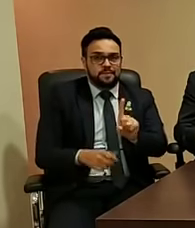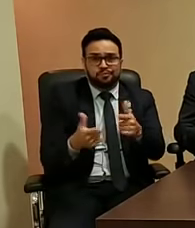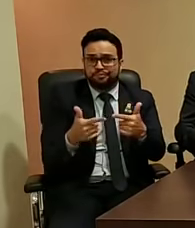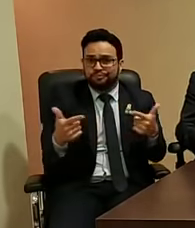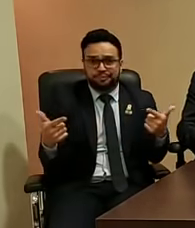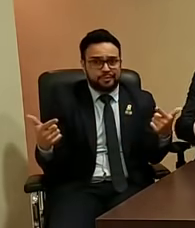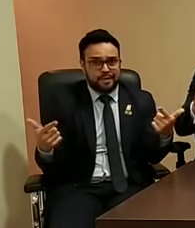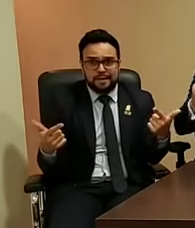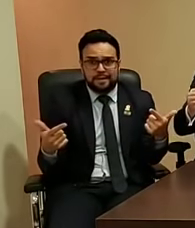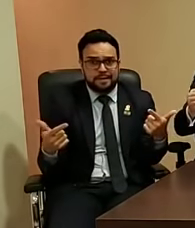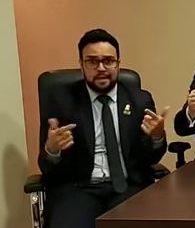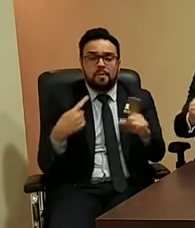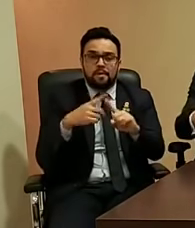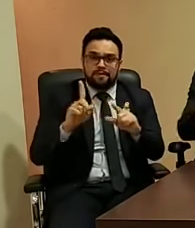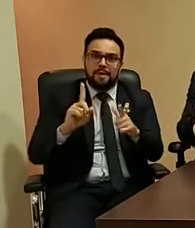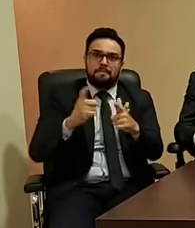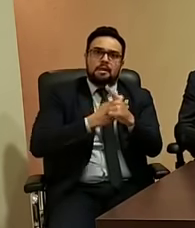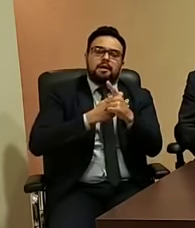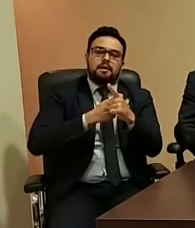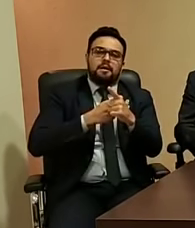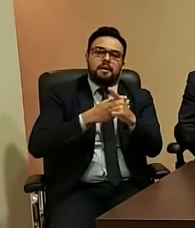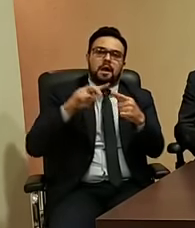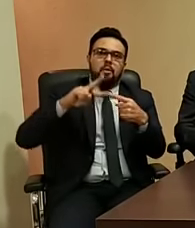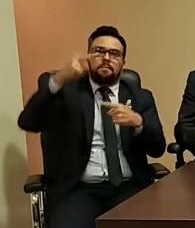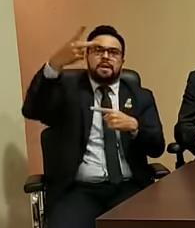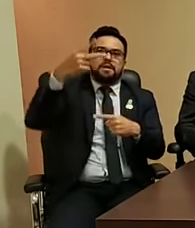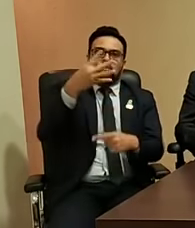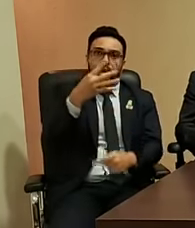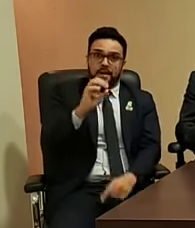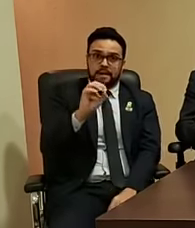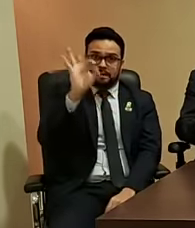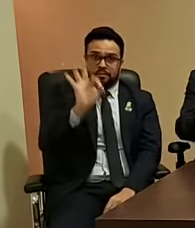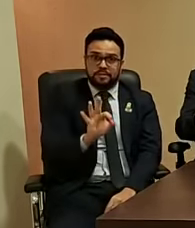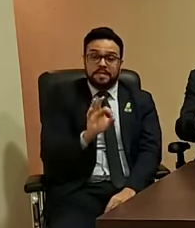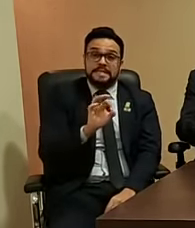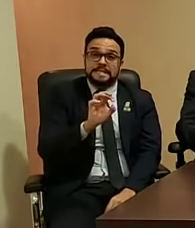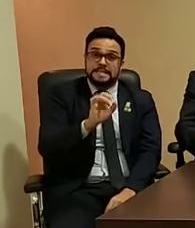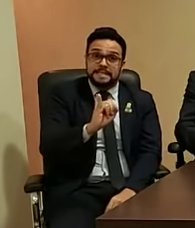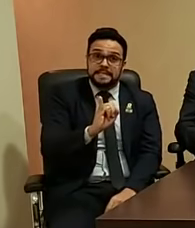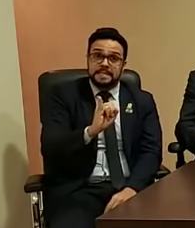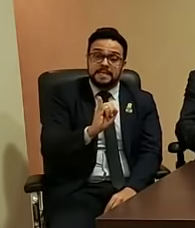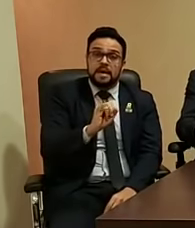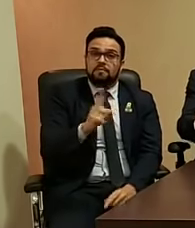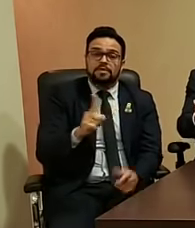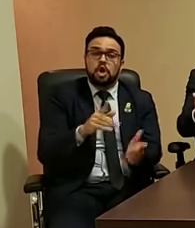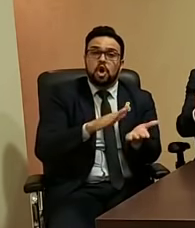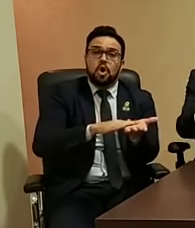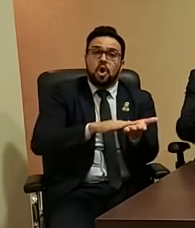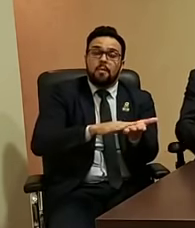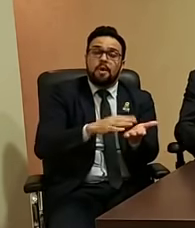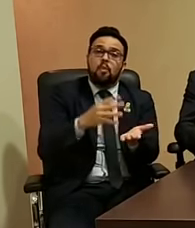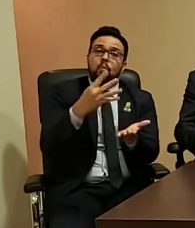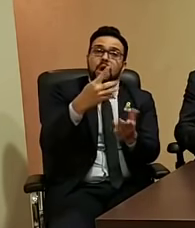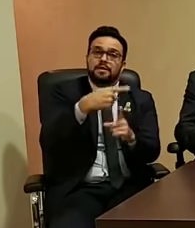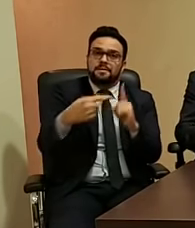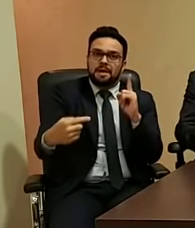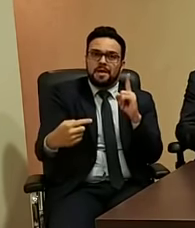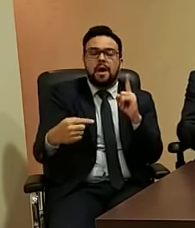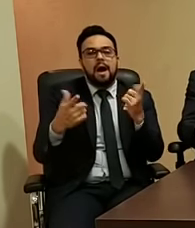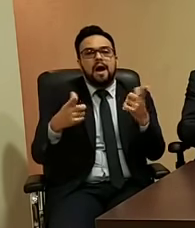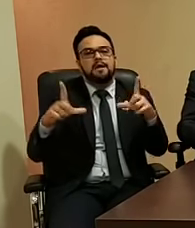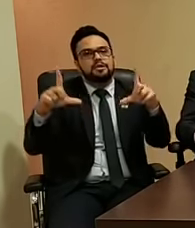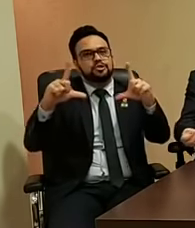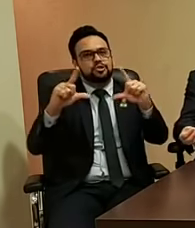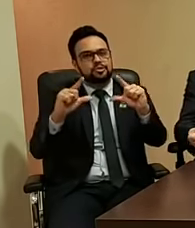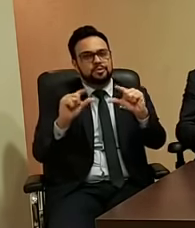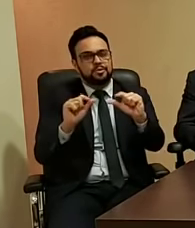existe. Sua inadimplência vai para 40%. Quando você cobra 4,5%, a sua inadimplência se reduz muito. Então